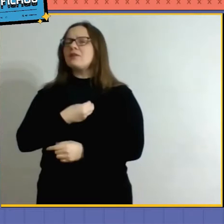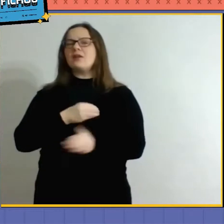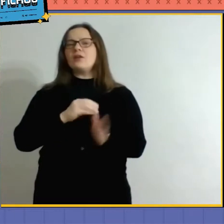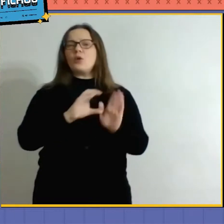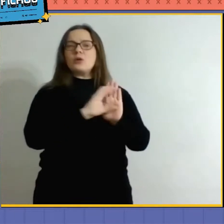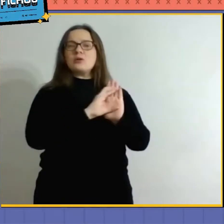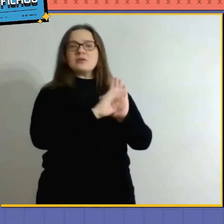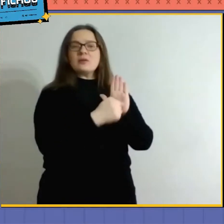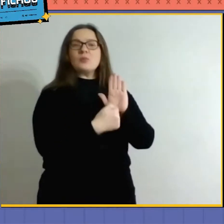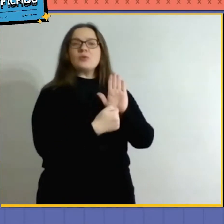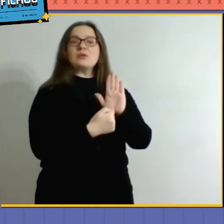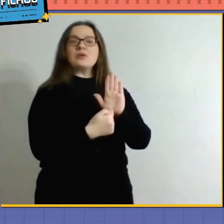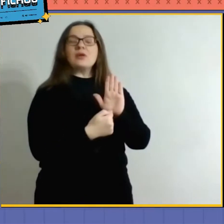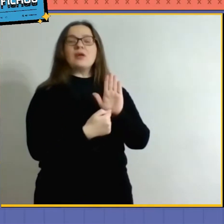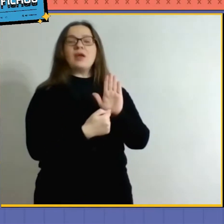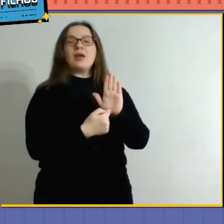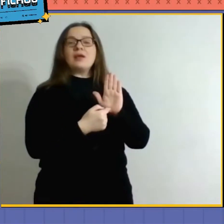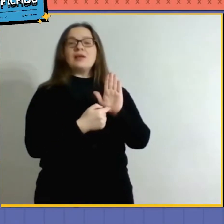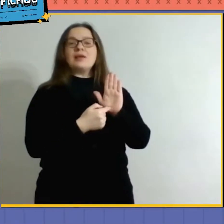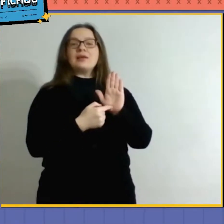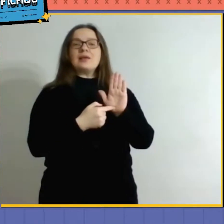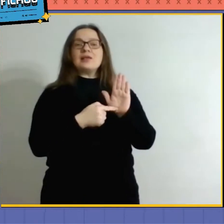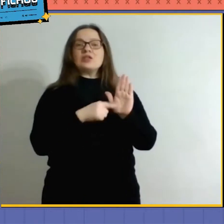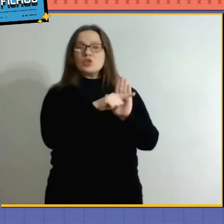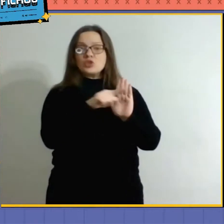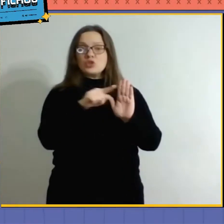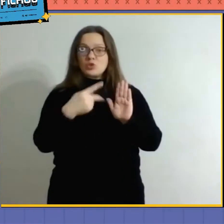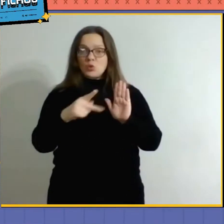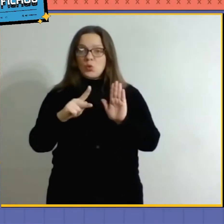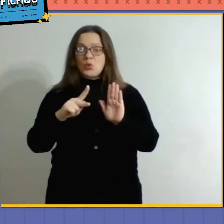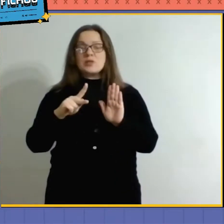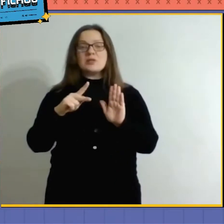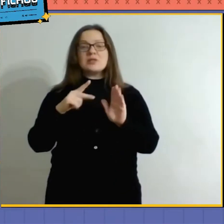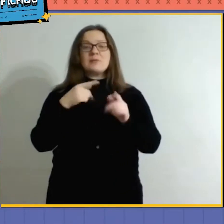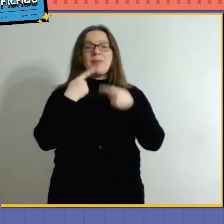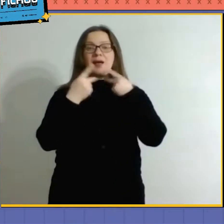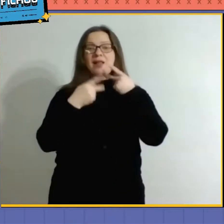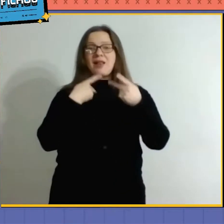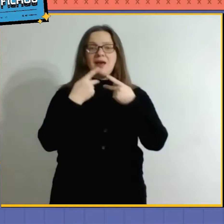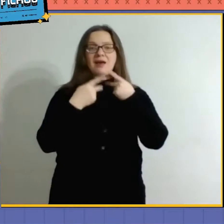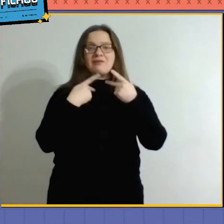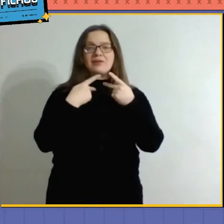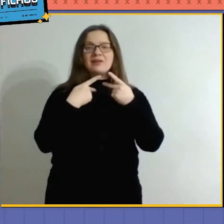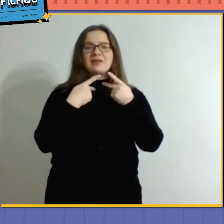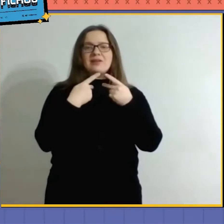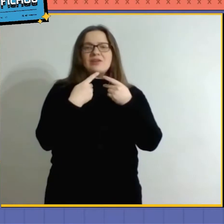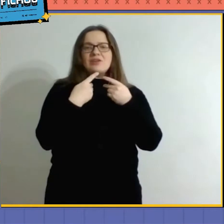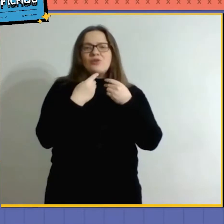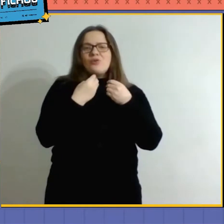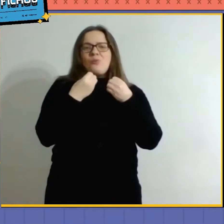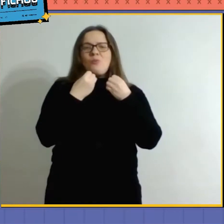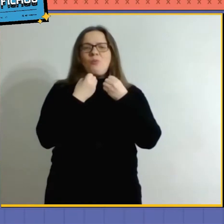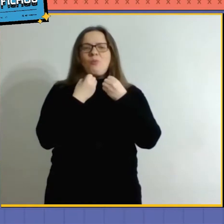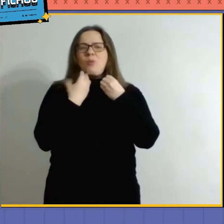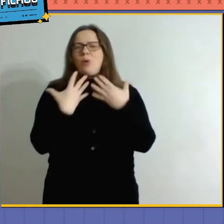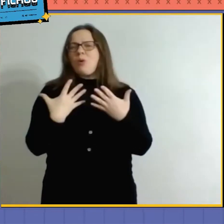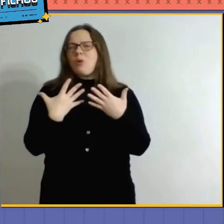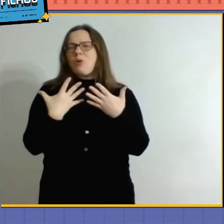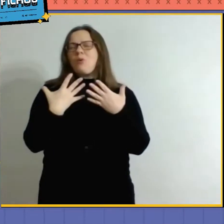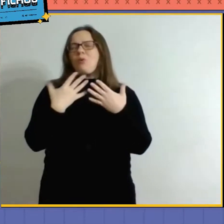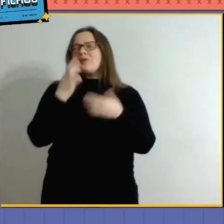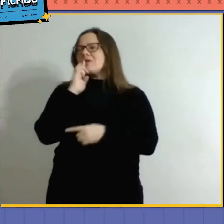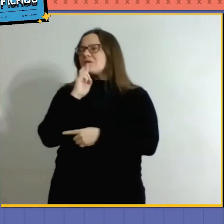seja sempre agradável temperada com sal para que saibam como deve responder a cada um